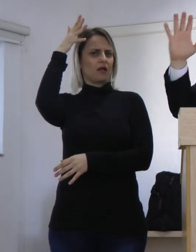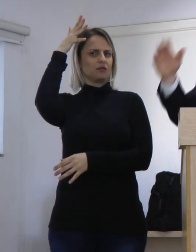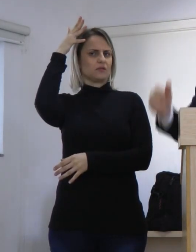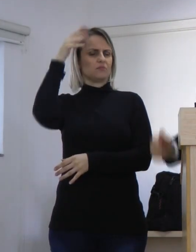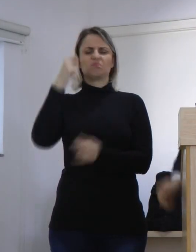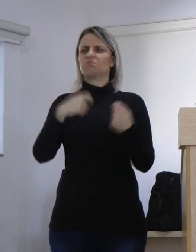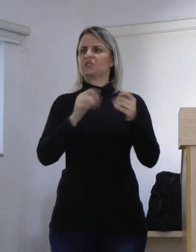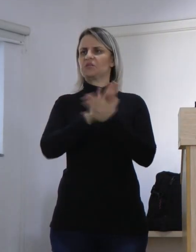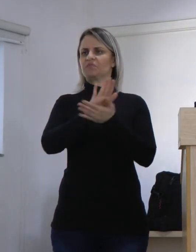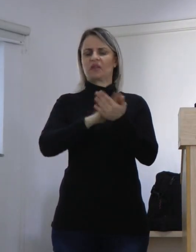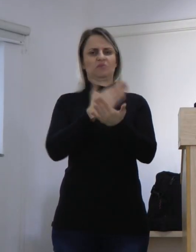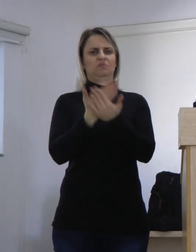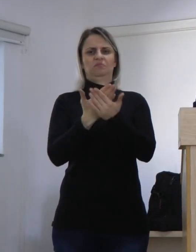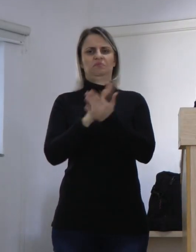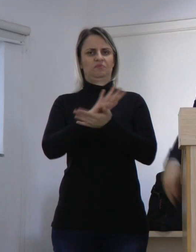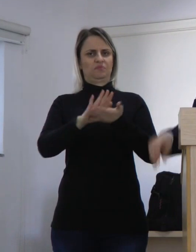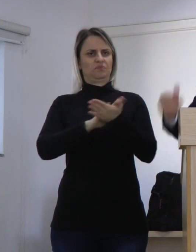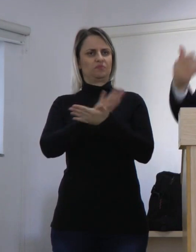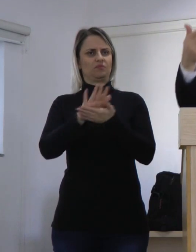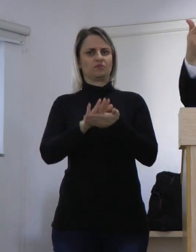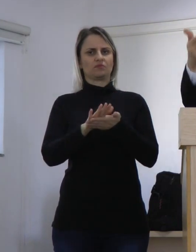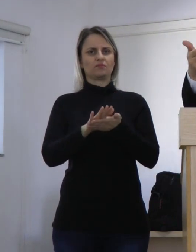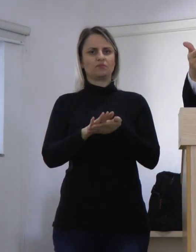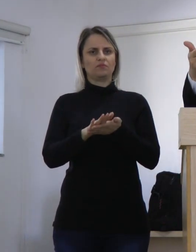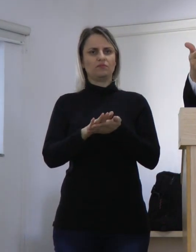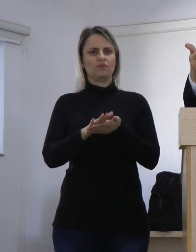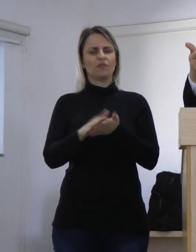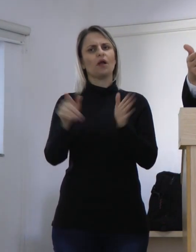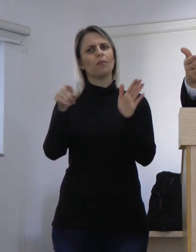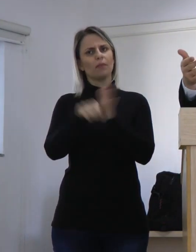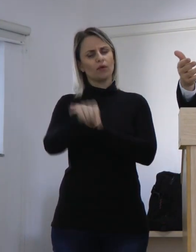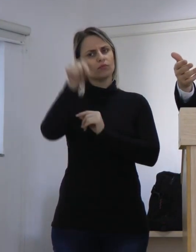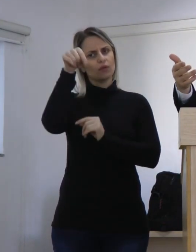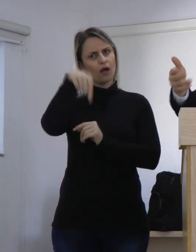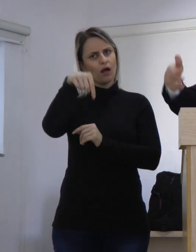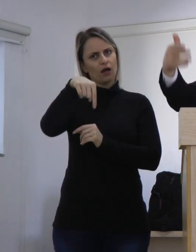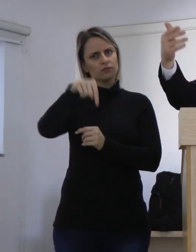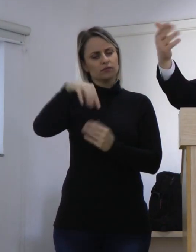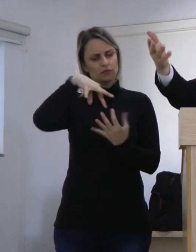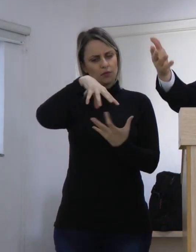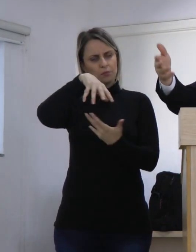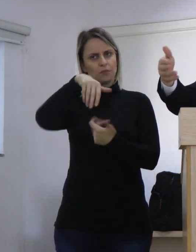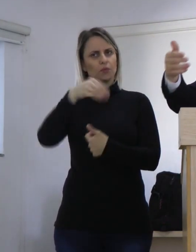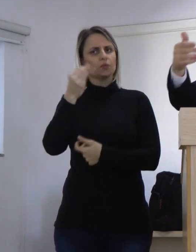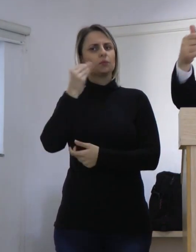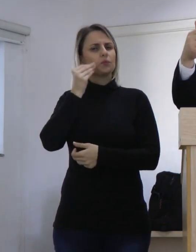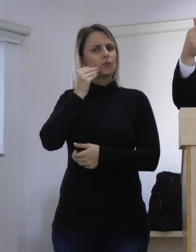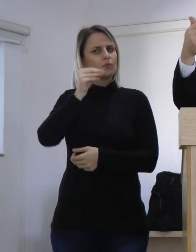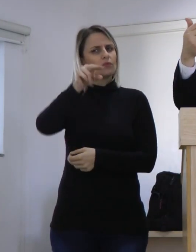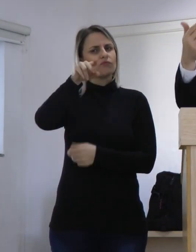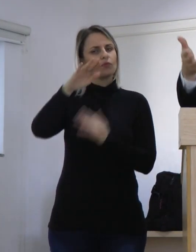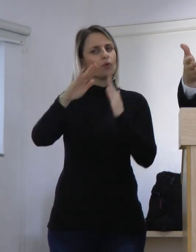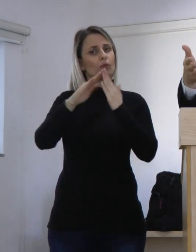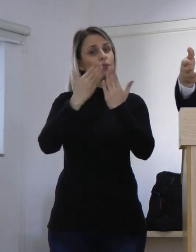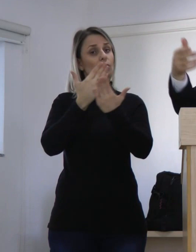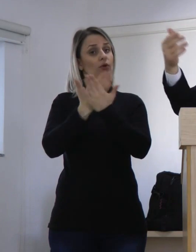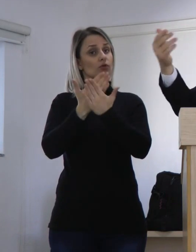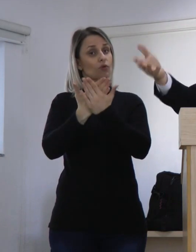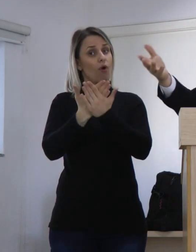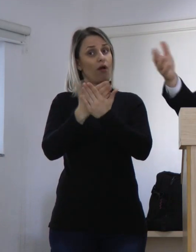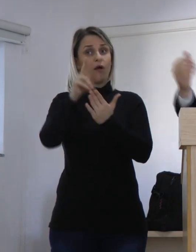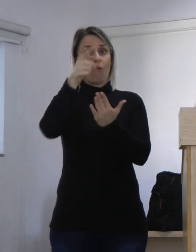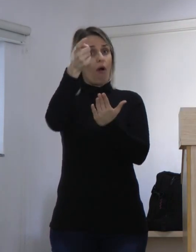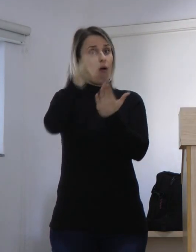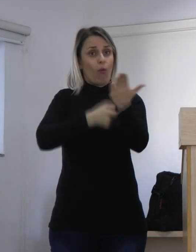nem estudar. Aqui não é um mundo de provas, não é como se fosse uma escola, nós estamos fazendo um concurso,